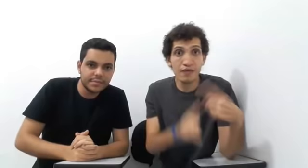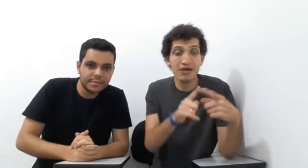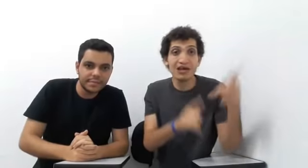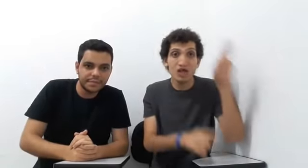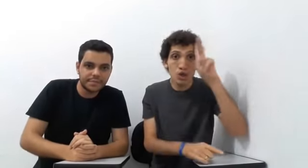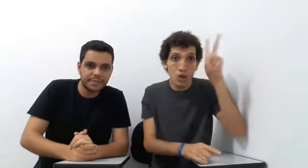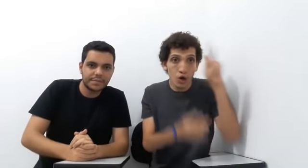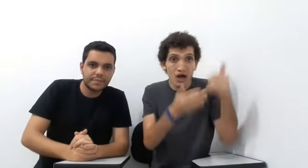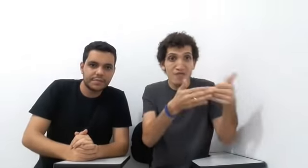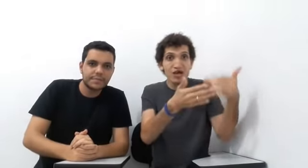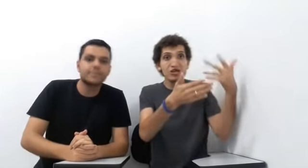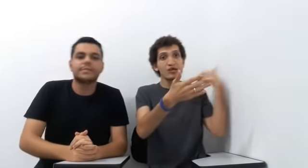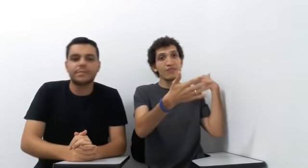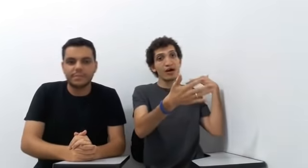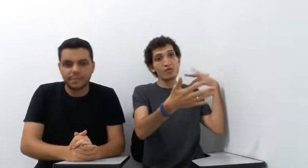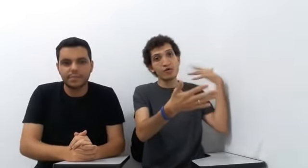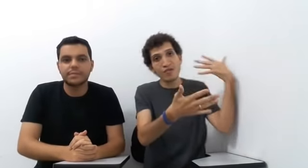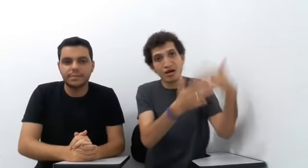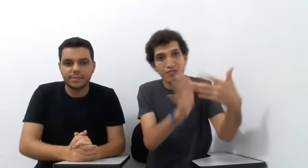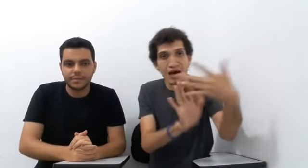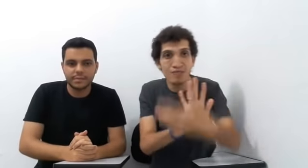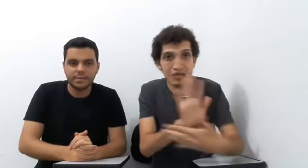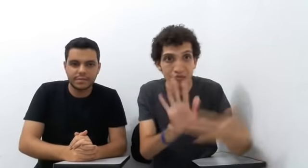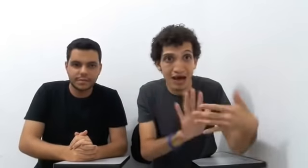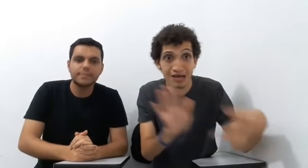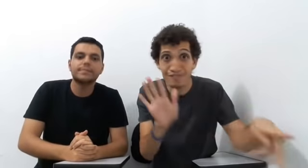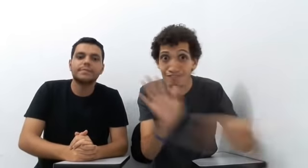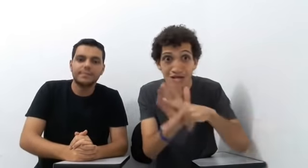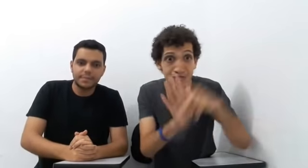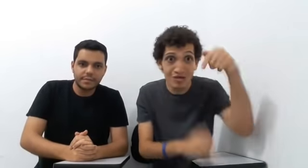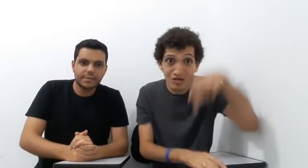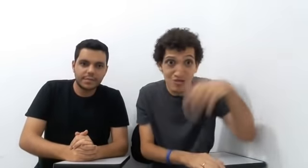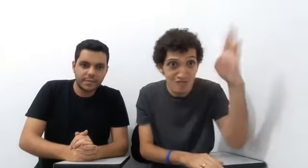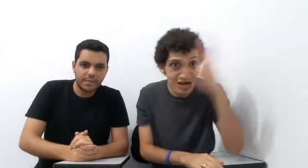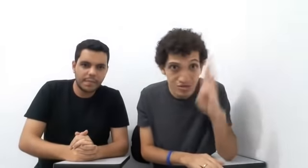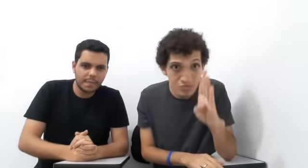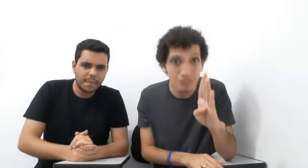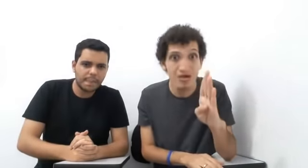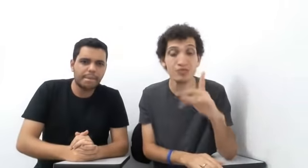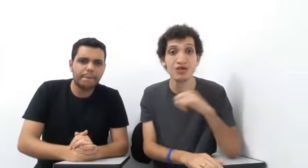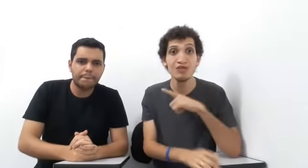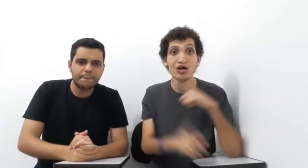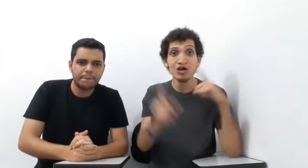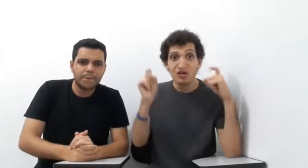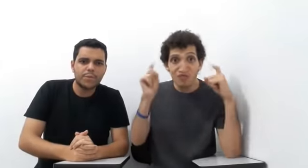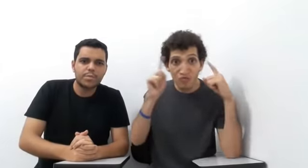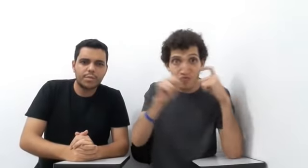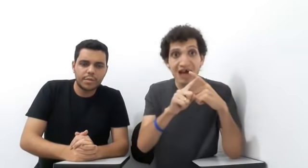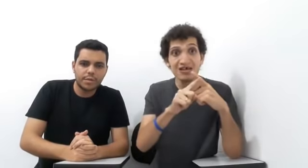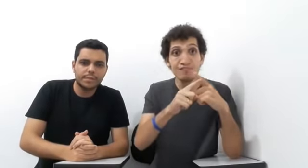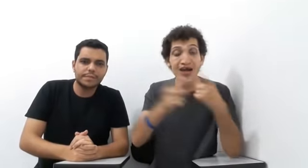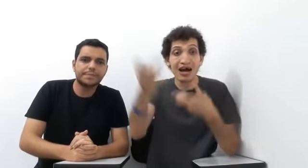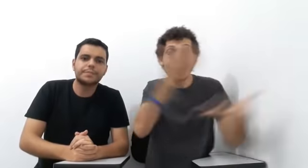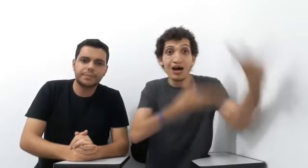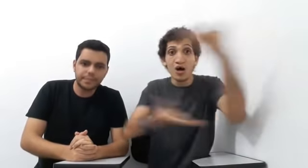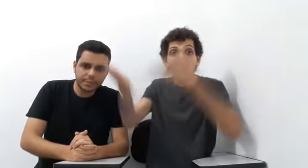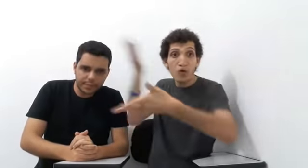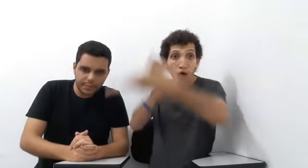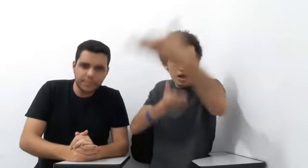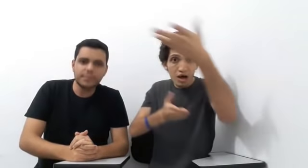aí a história mesmo, é a hora da língua de sinais, principalmente aqui no Brasil, né? Tem dificuldades para troca